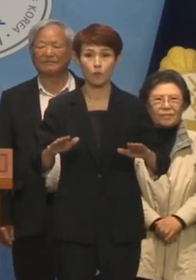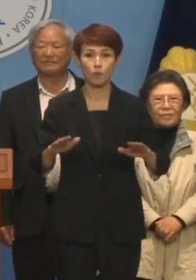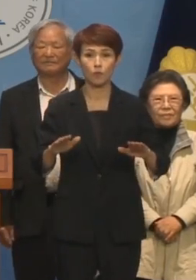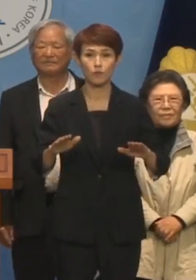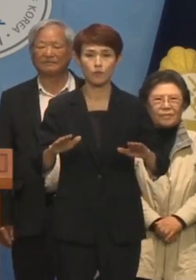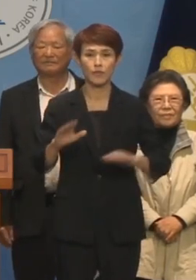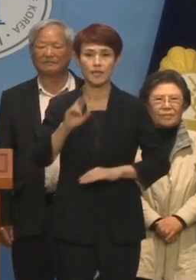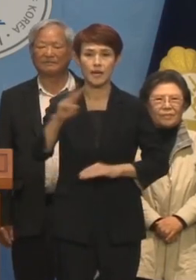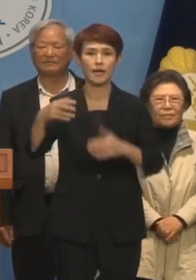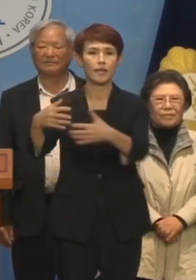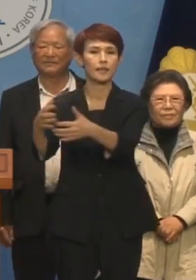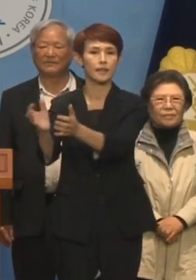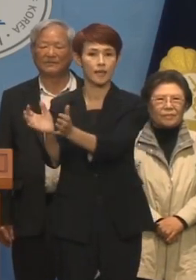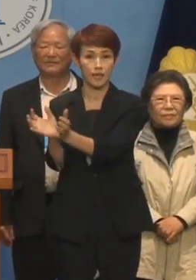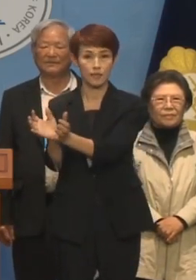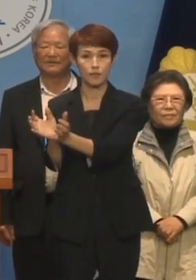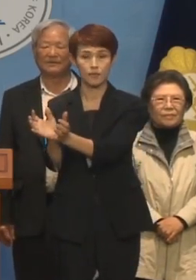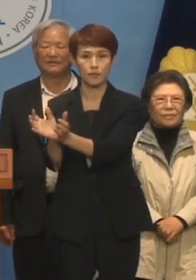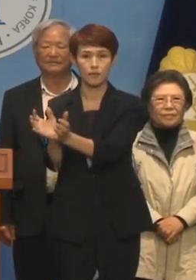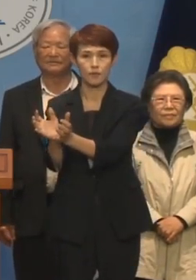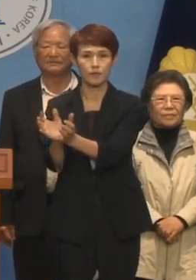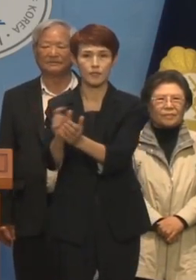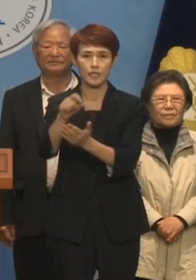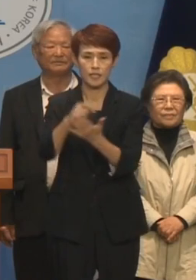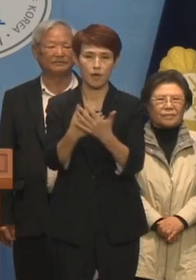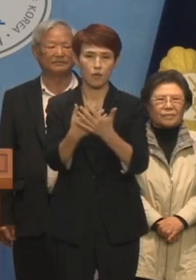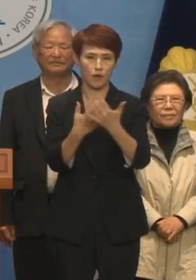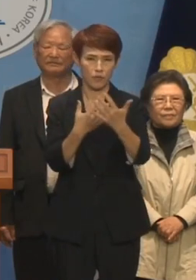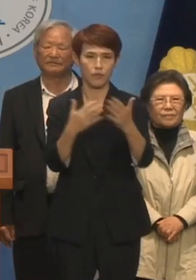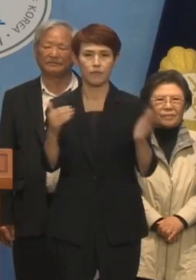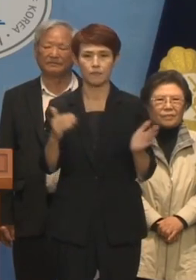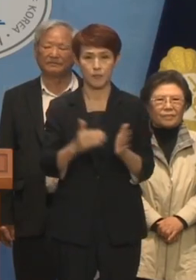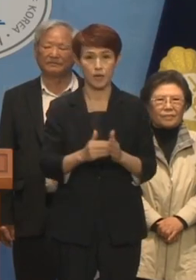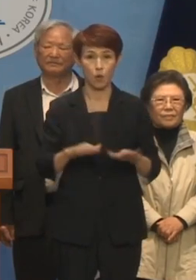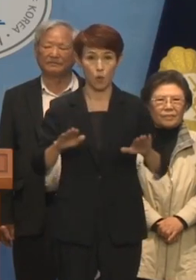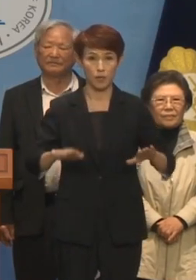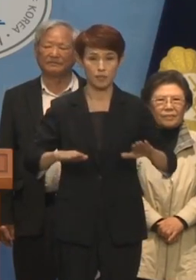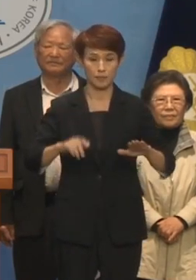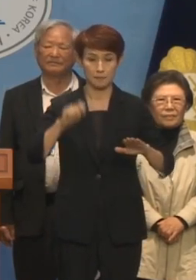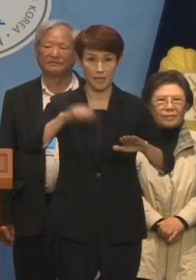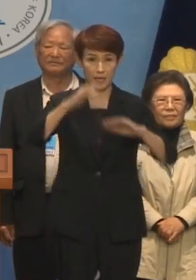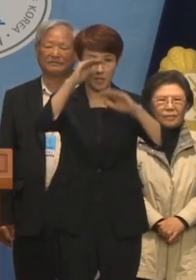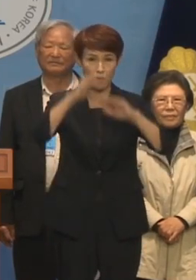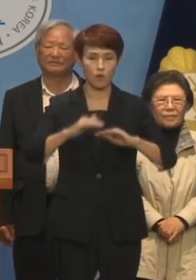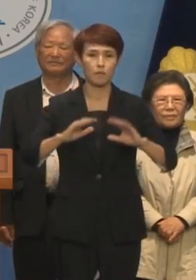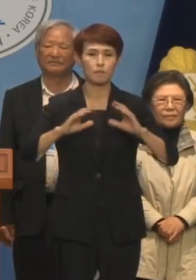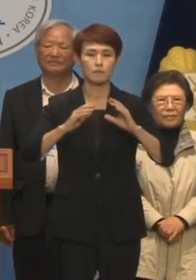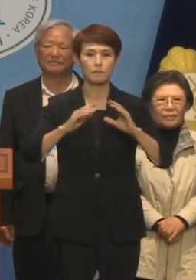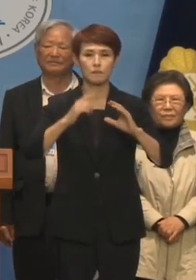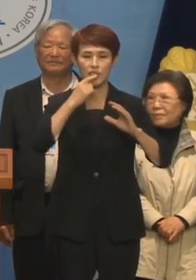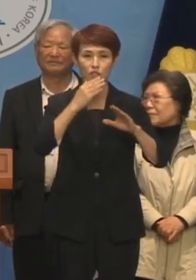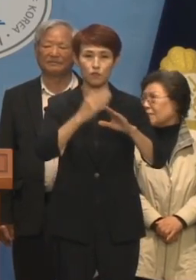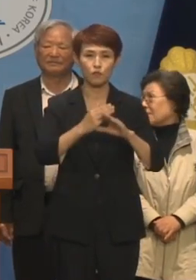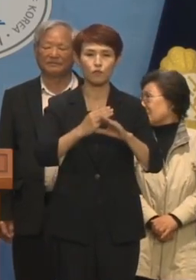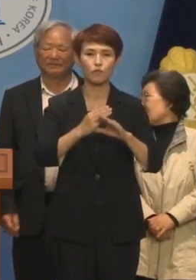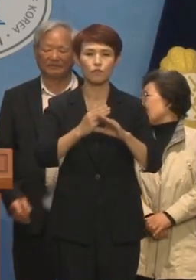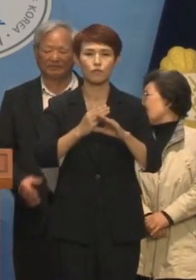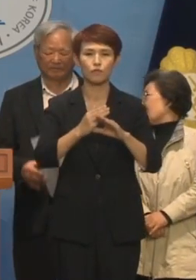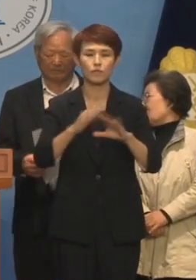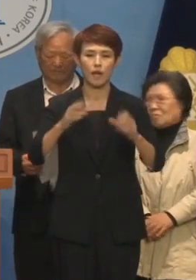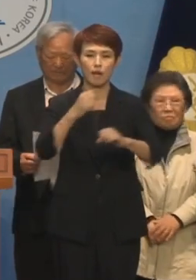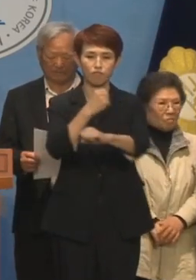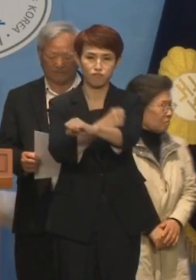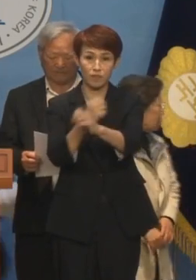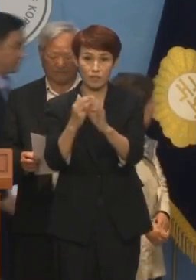정무위원회 야당에서 기자회견을 열었습니다. 오늘 통과된 민주유공자법하고 가맹사업법에